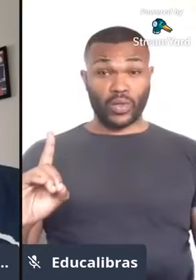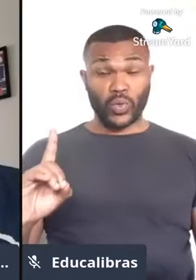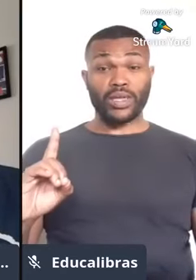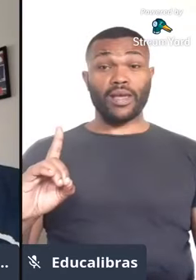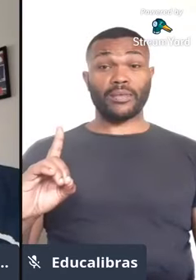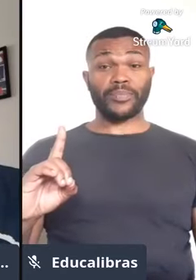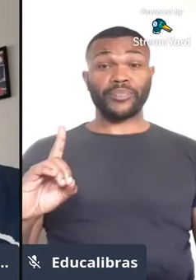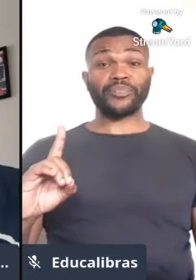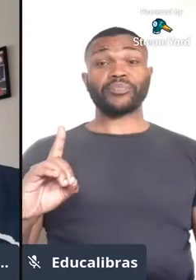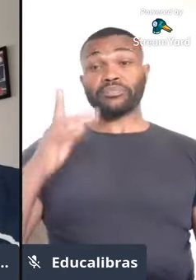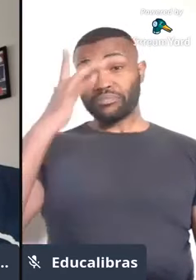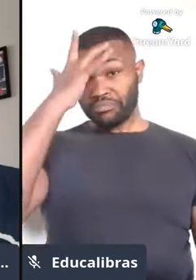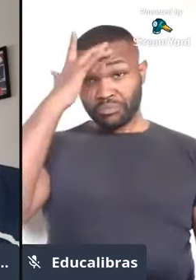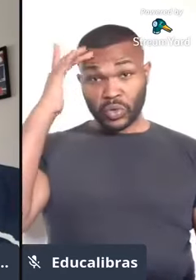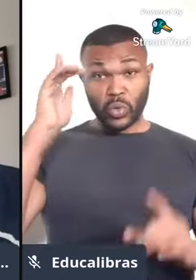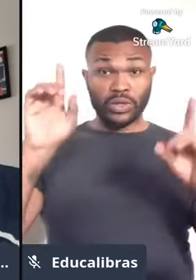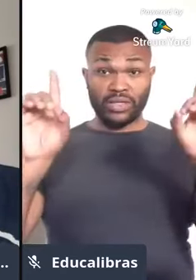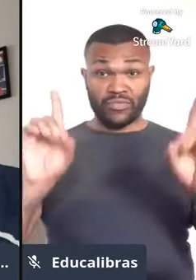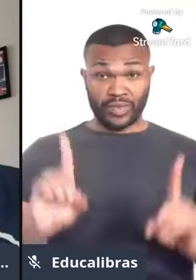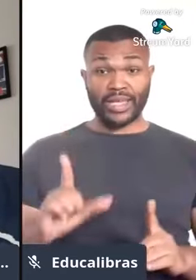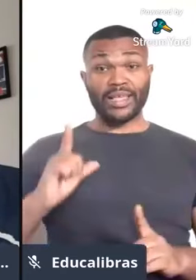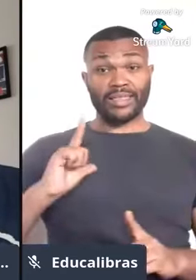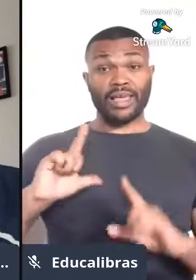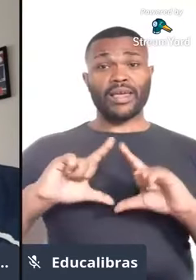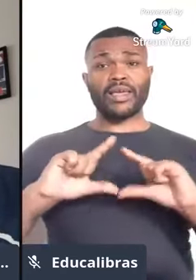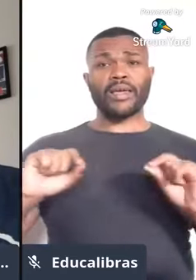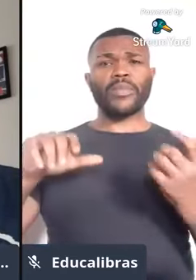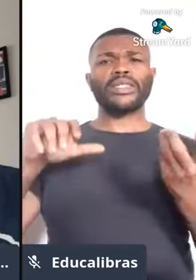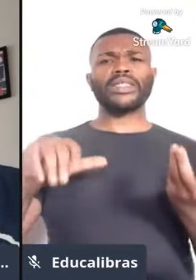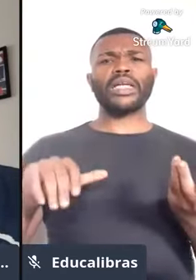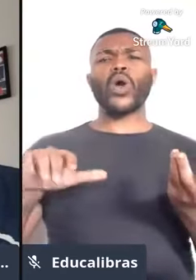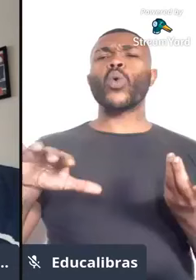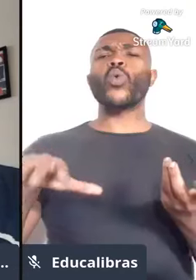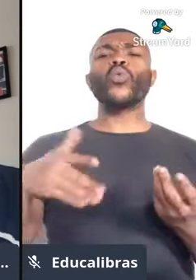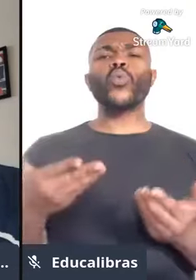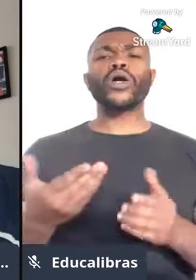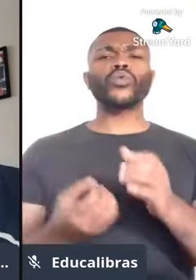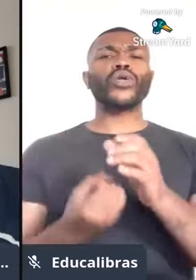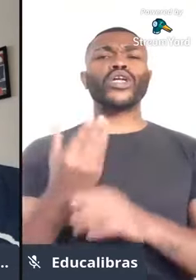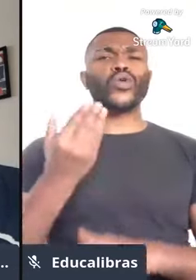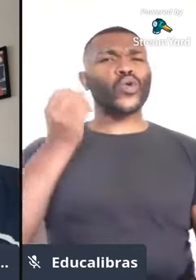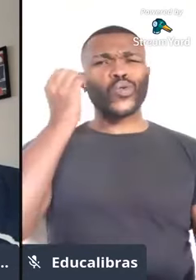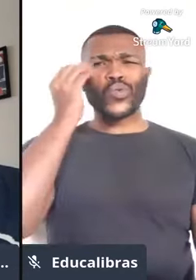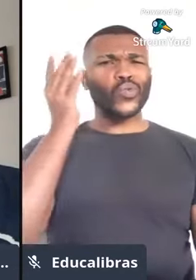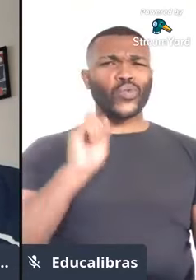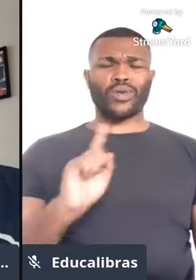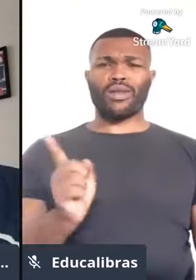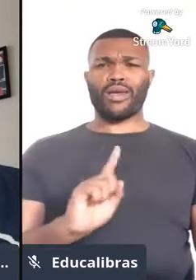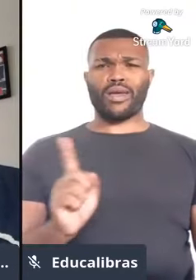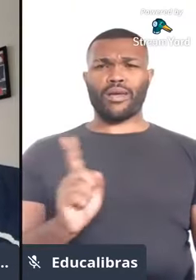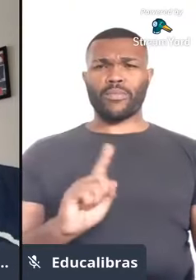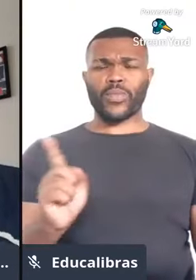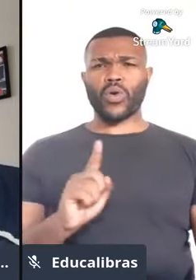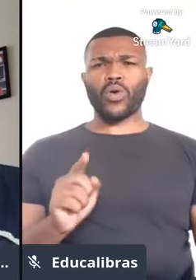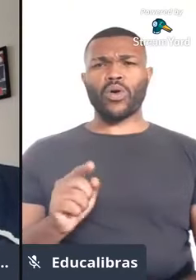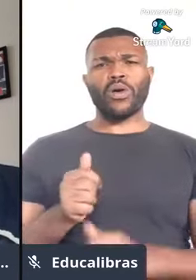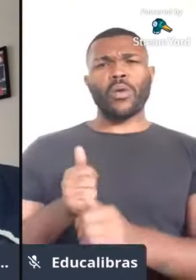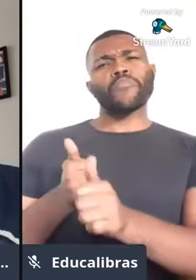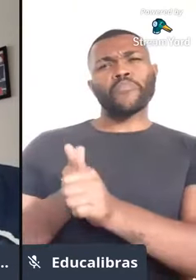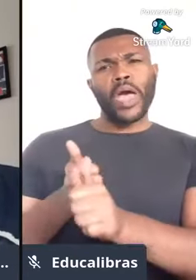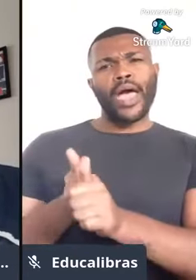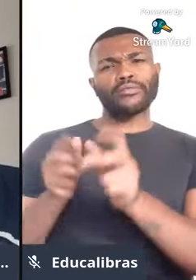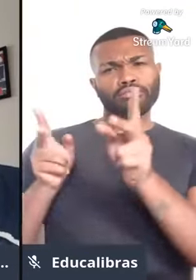né, da Pessoa com Deficiência. Eu não lembro quando a CORD foi criada. Também não foi muito tempo antes, não.